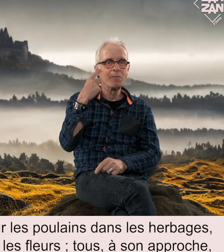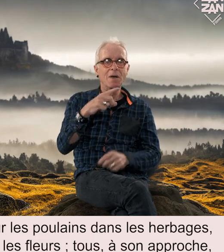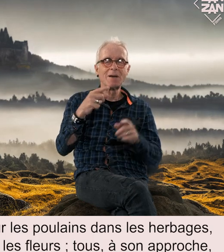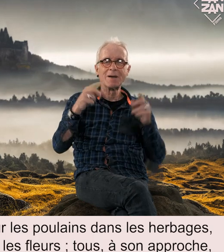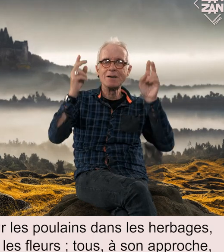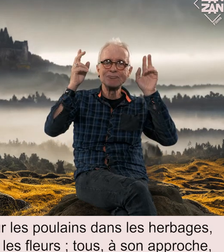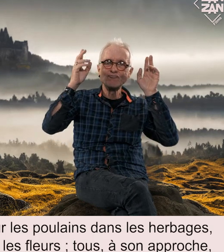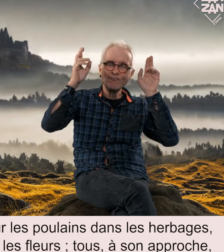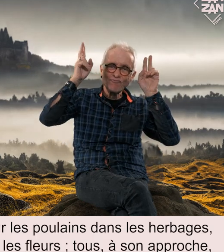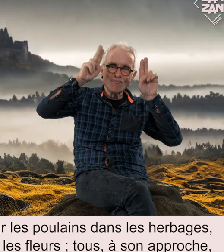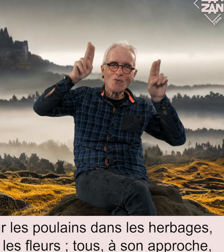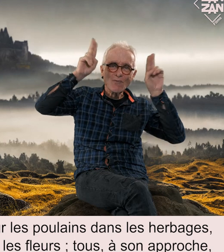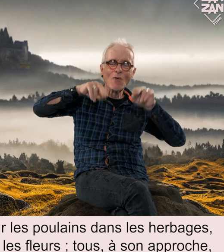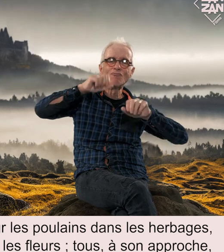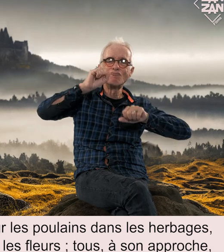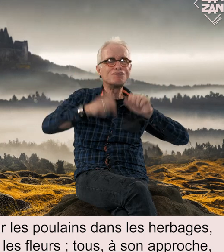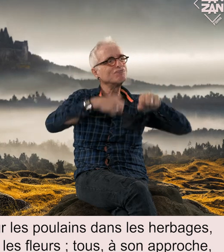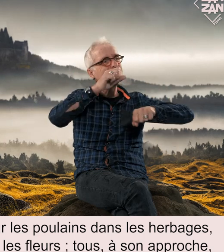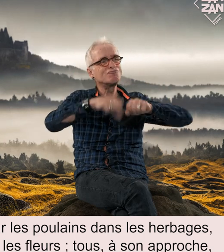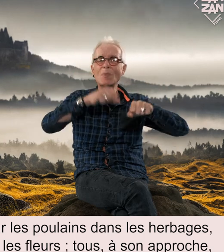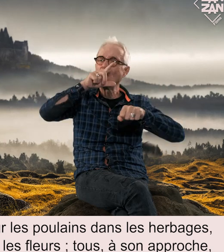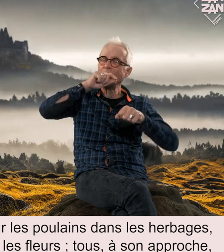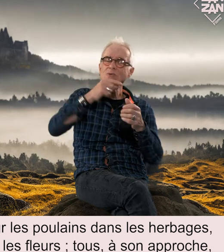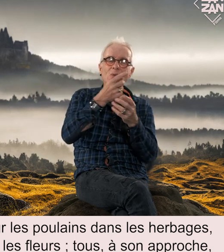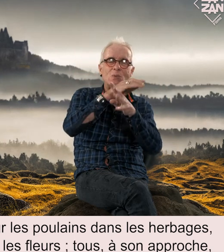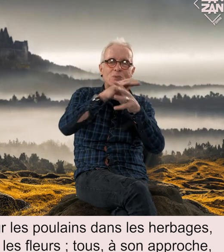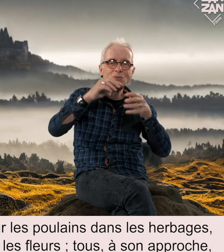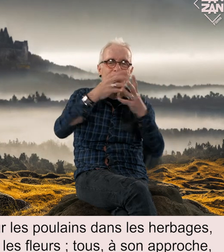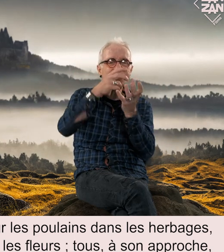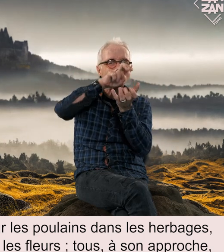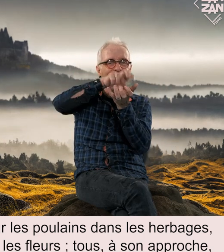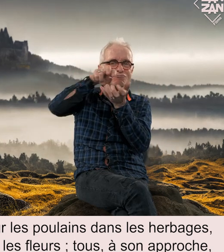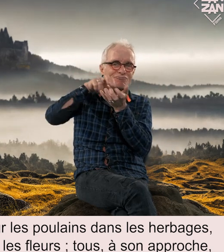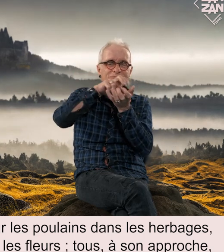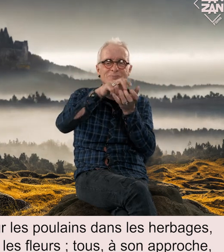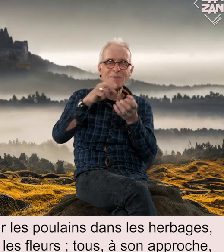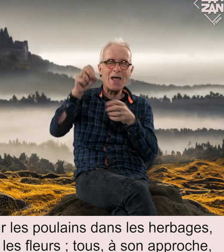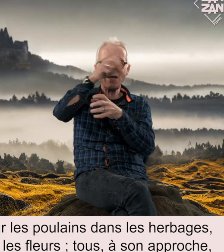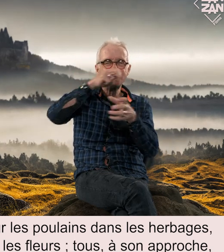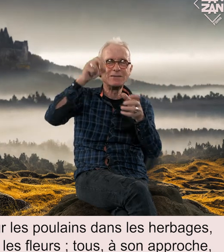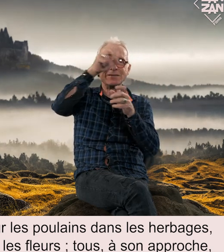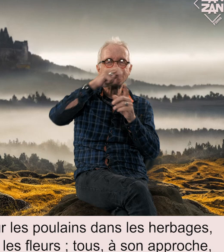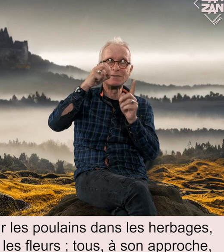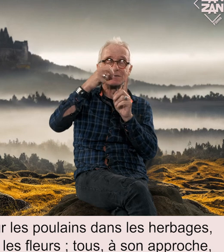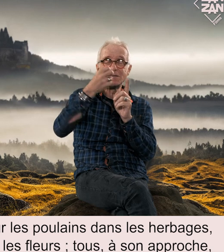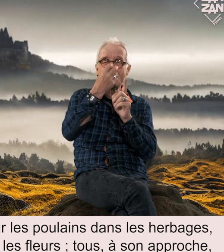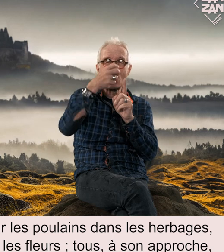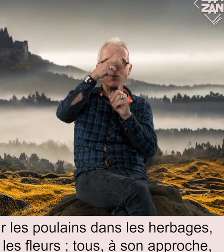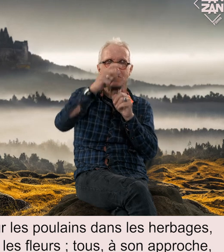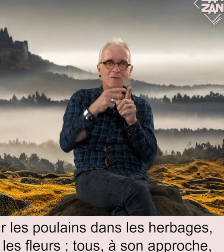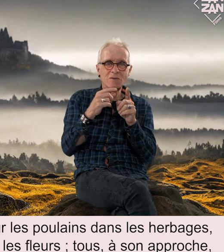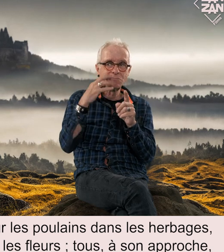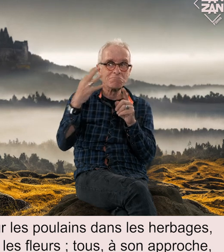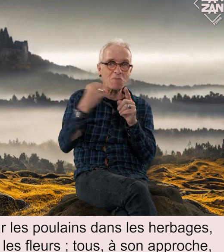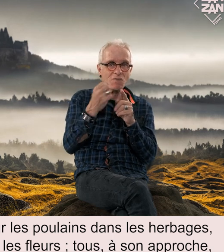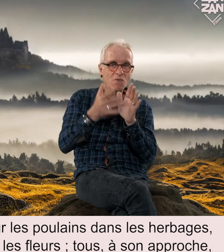poulains dans les herbages, les oiseaux dans leur nid, les insectes sur les fleurs, tous à son approche couraient plus loin, se cachaient, effarés,